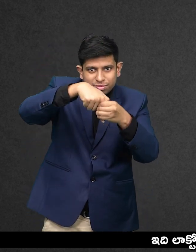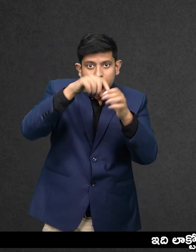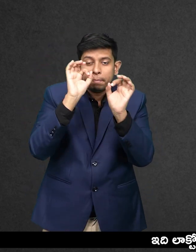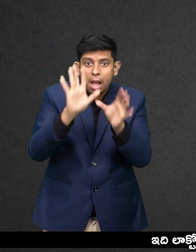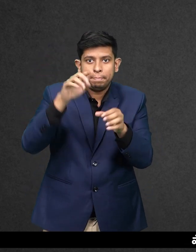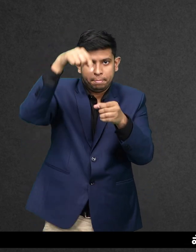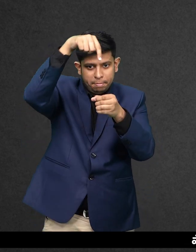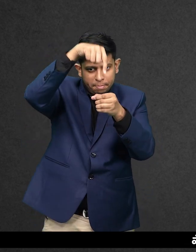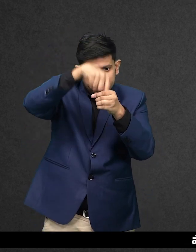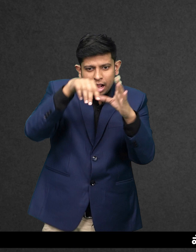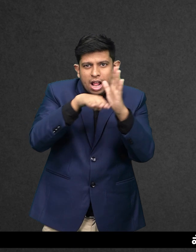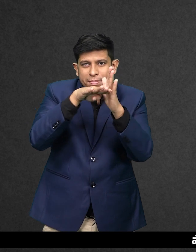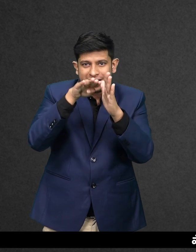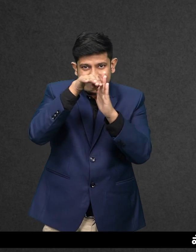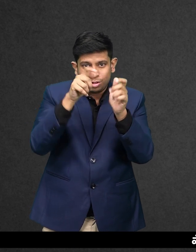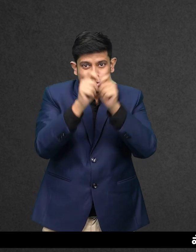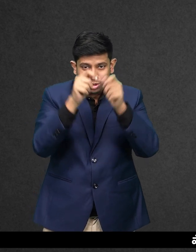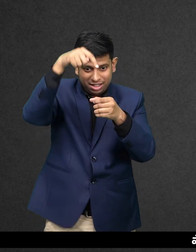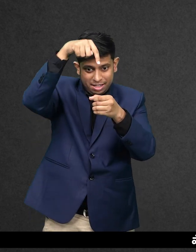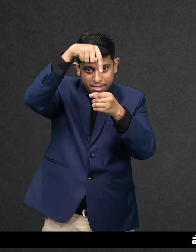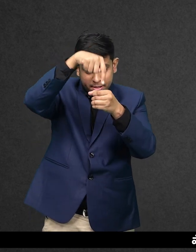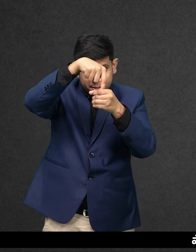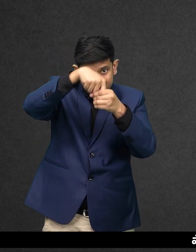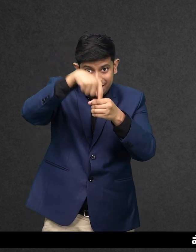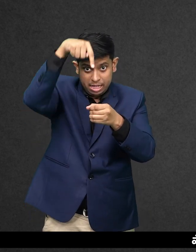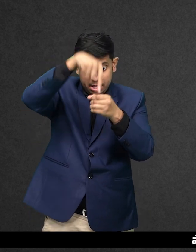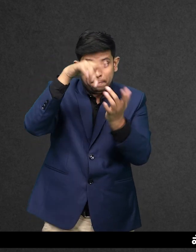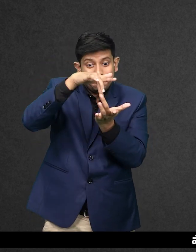మరియు పాలలో నిటారుగా తేలుతుంది.